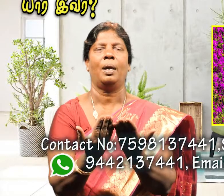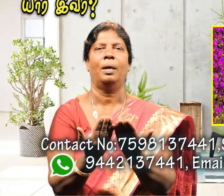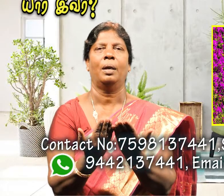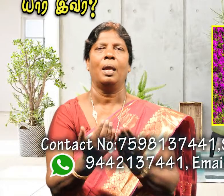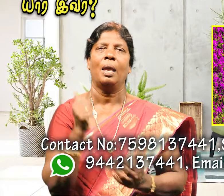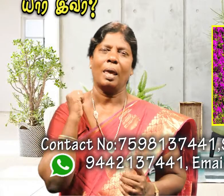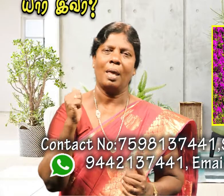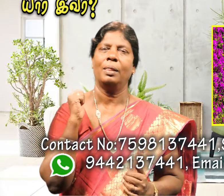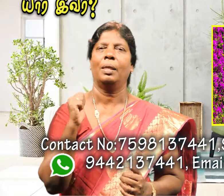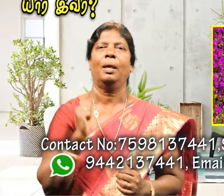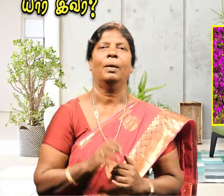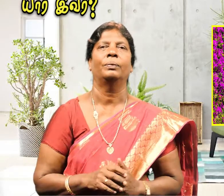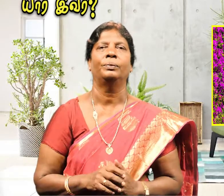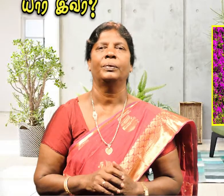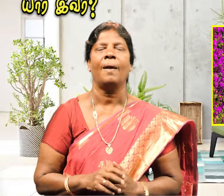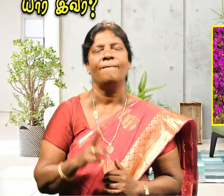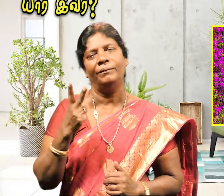சூழ்நிலைகளை எந்த